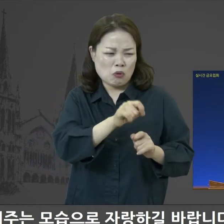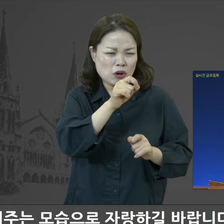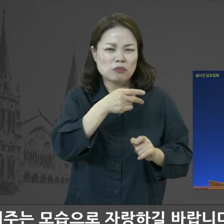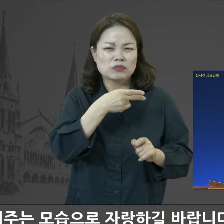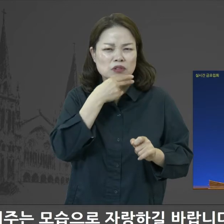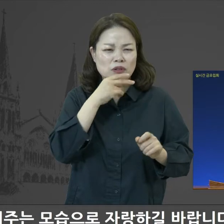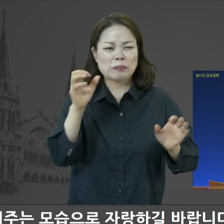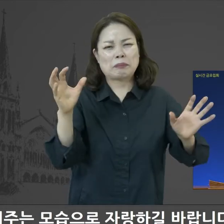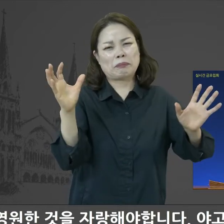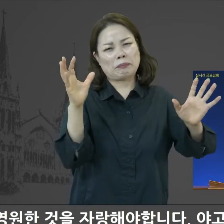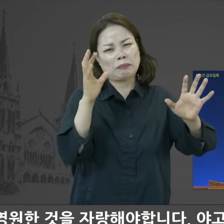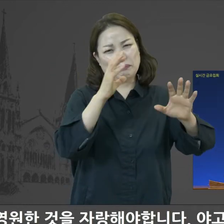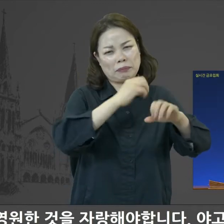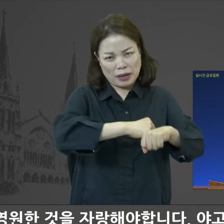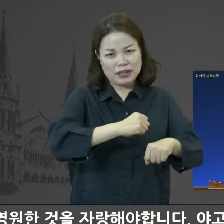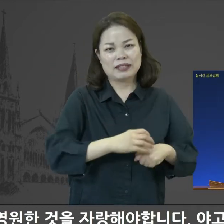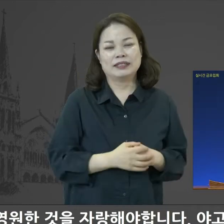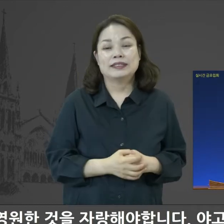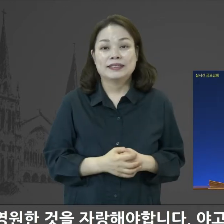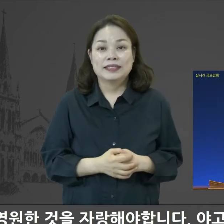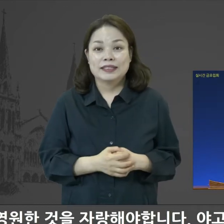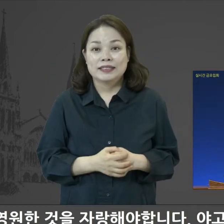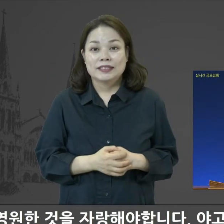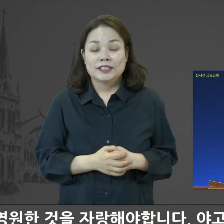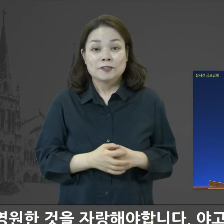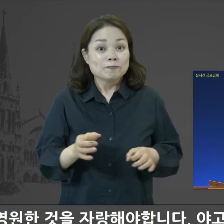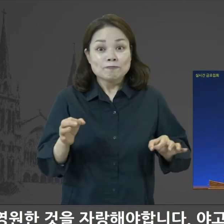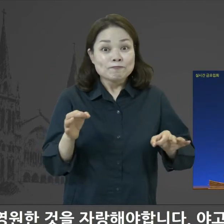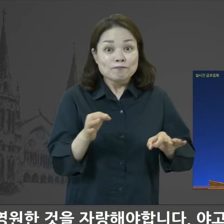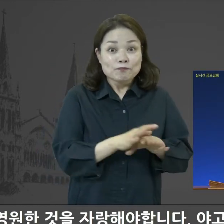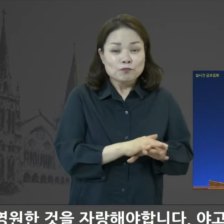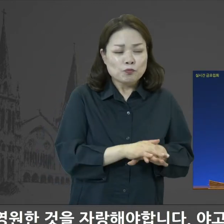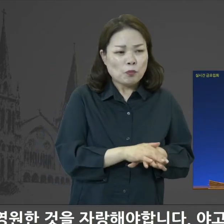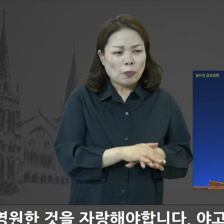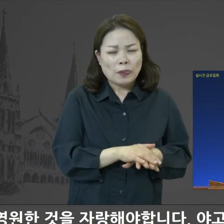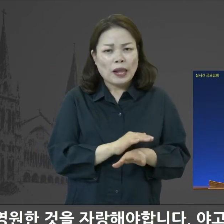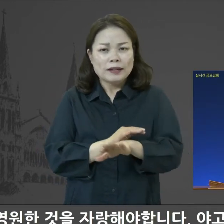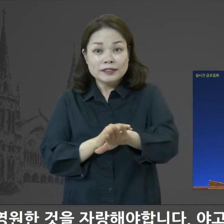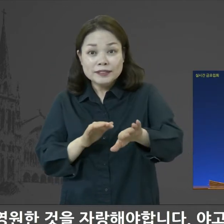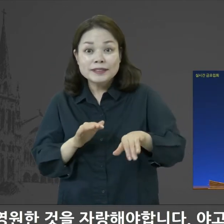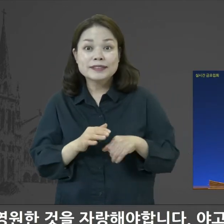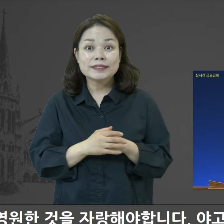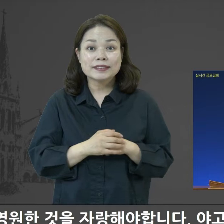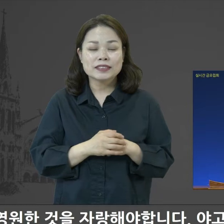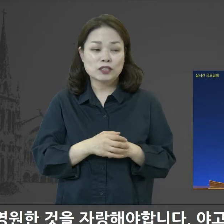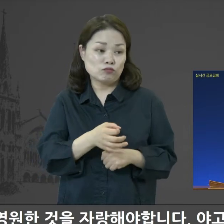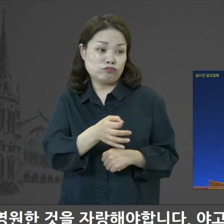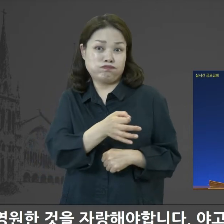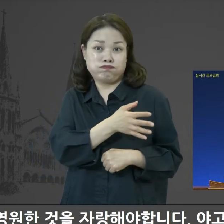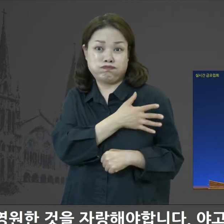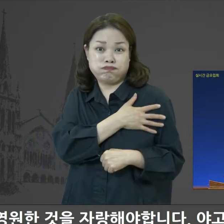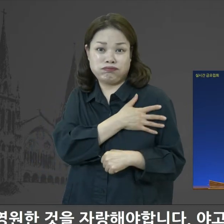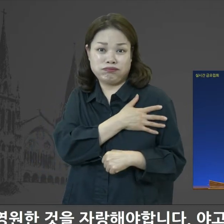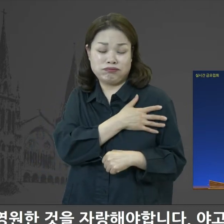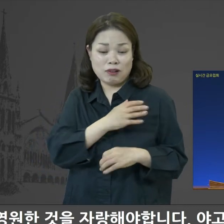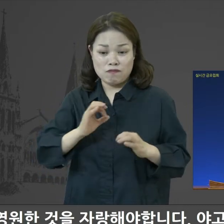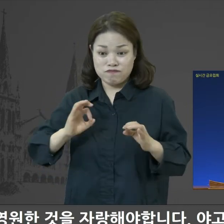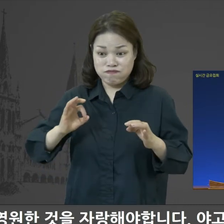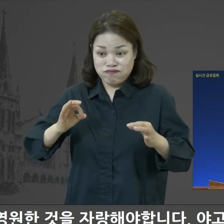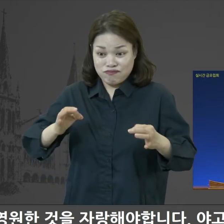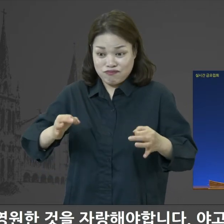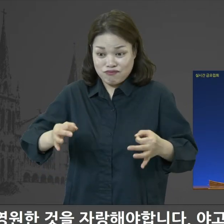못한다는 거. 그런 것 같아요. 여러분, 부가 우리말에